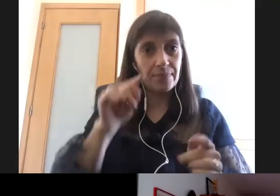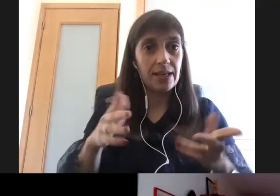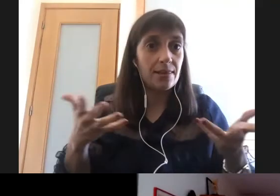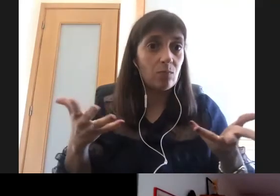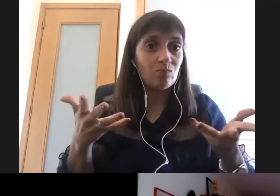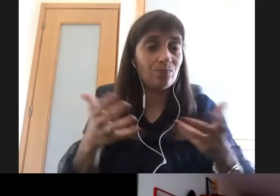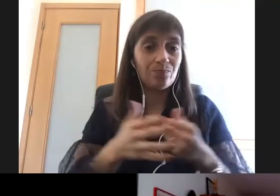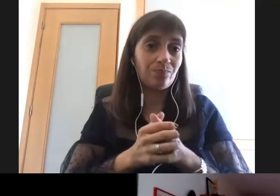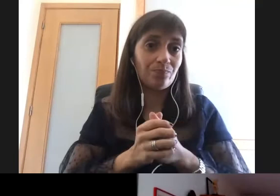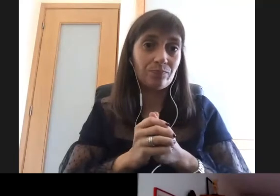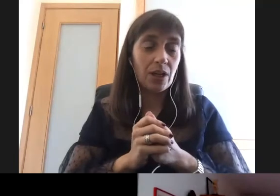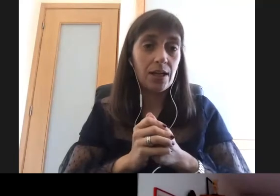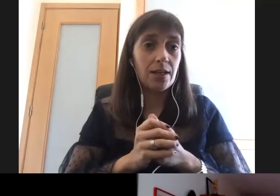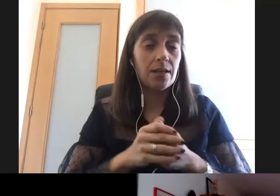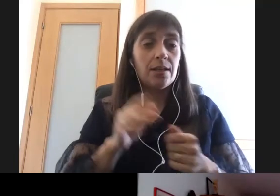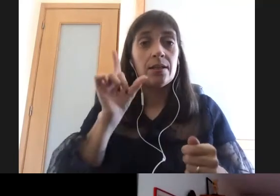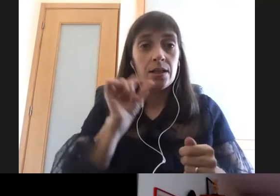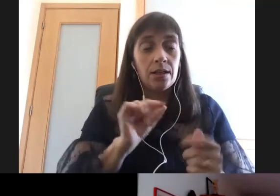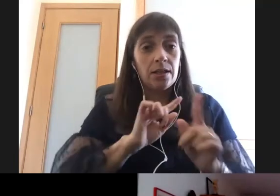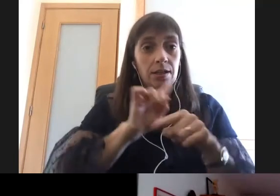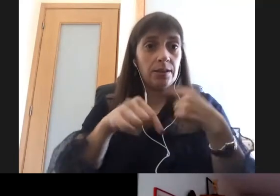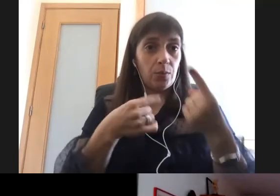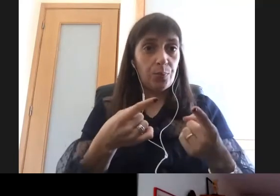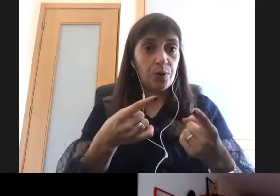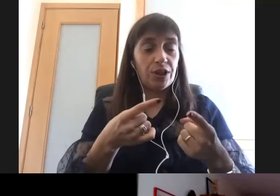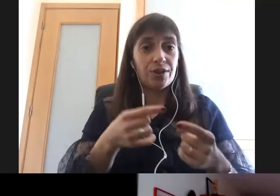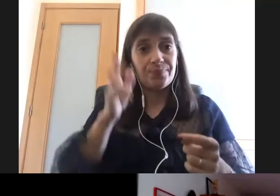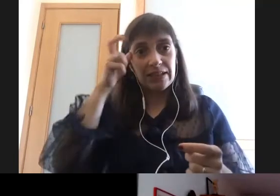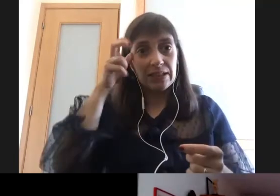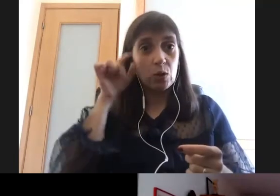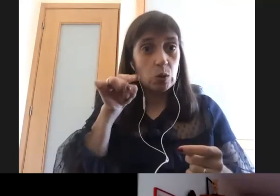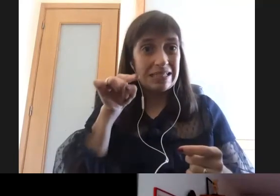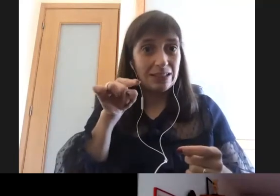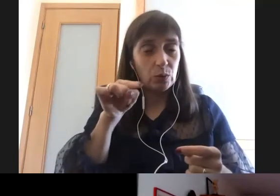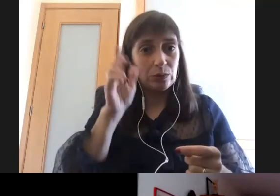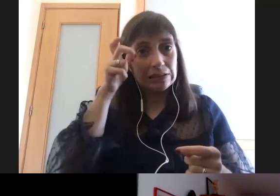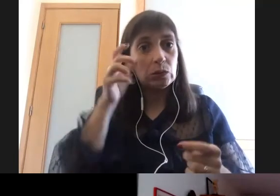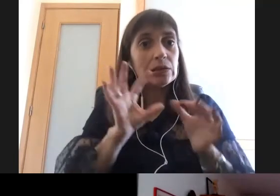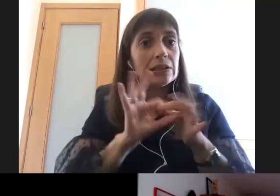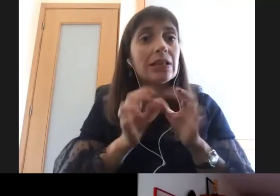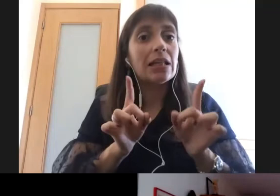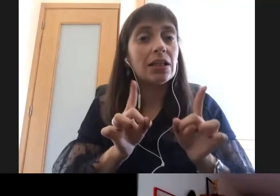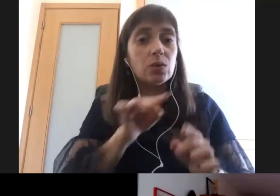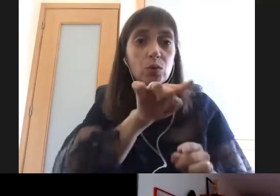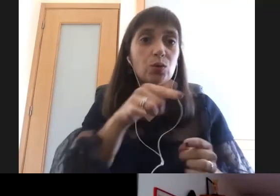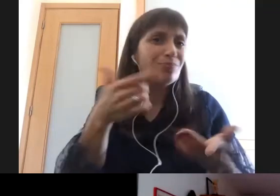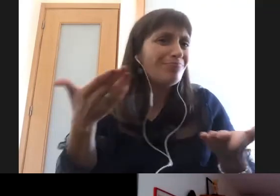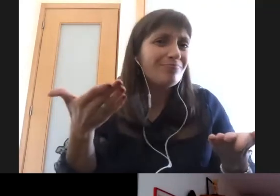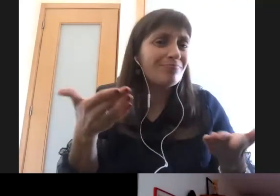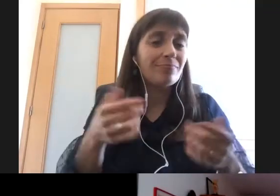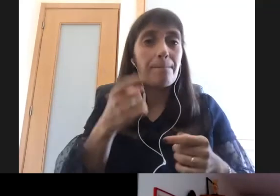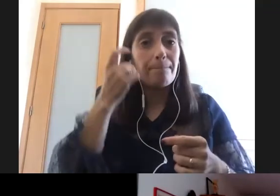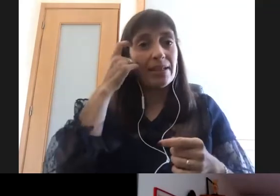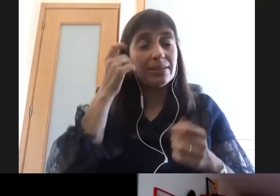e por trás desse conceito, você acaba exigindo de todas as pessoas